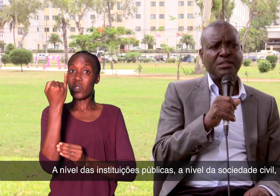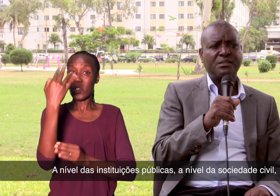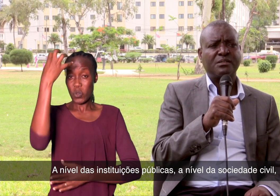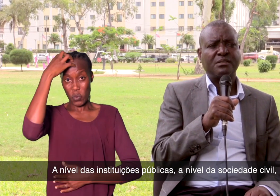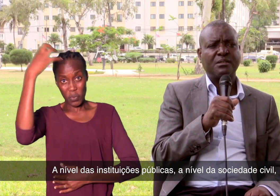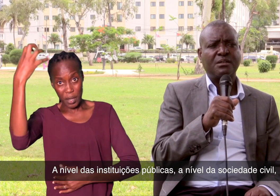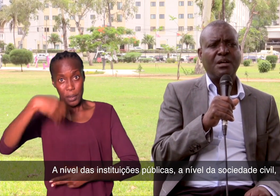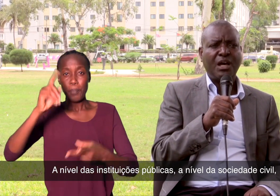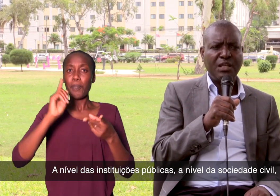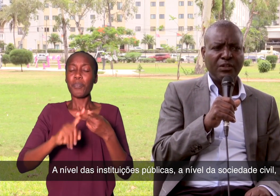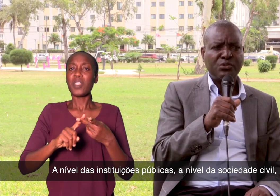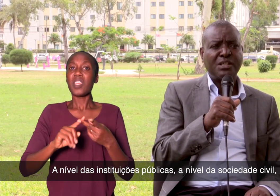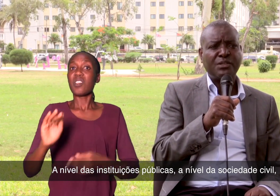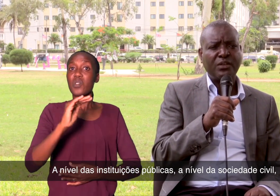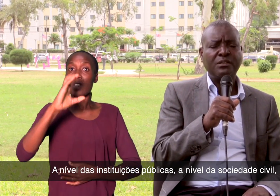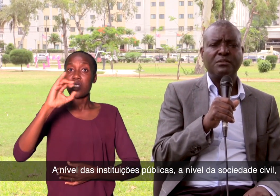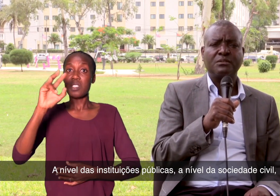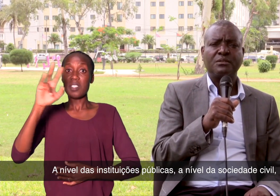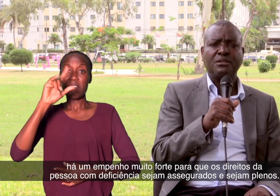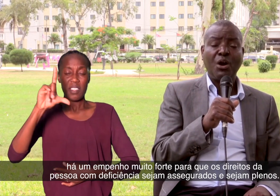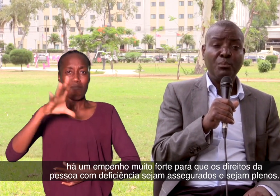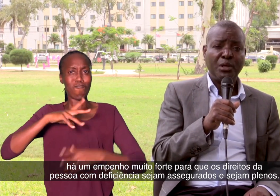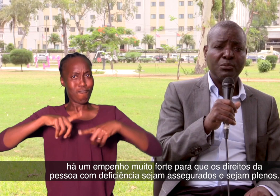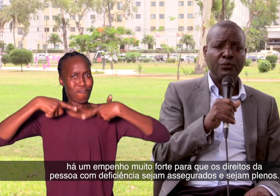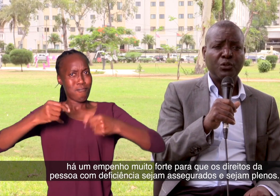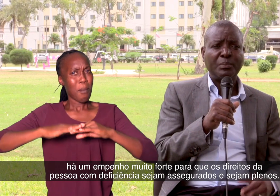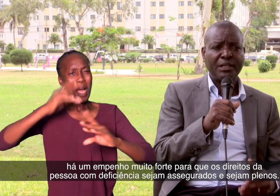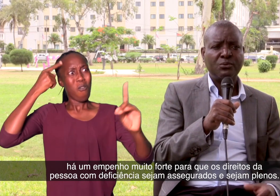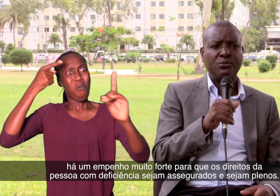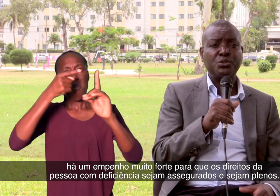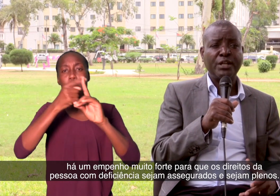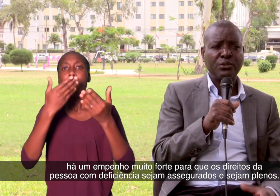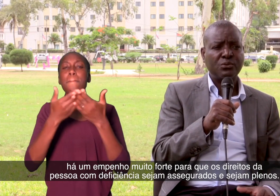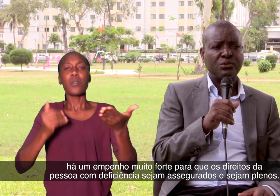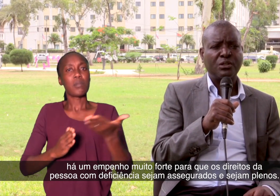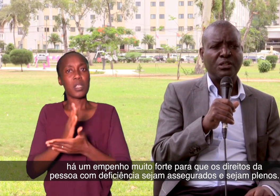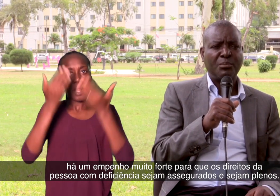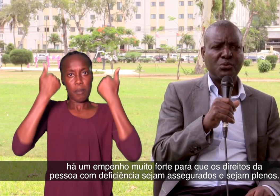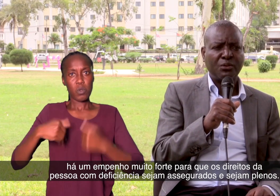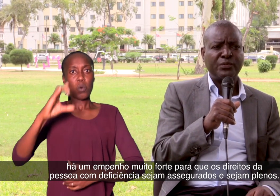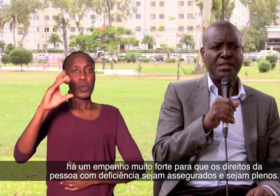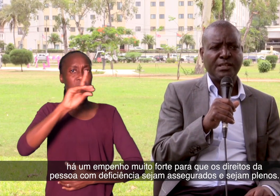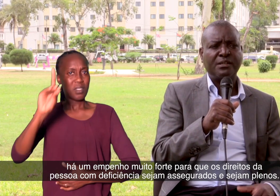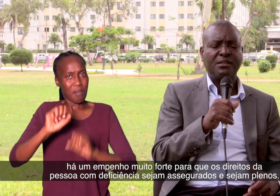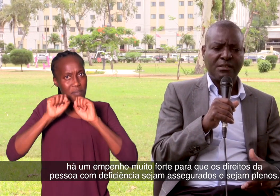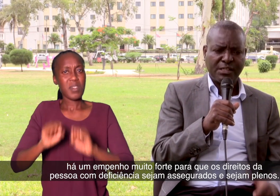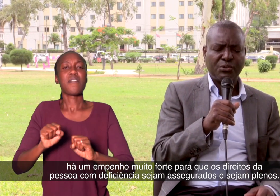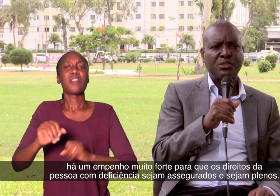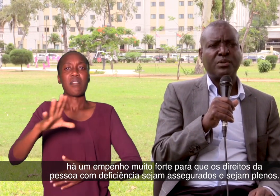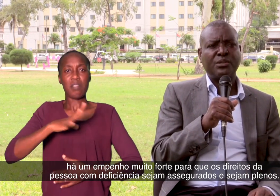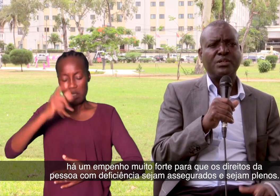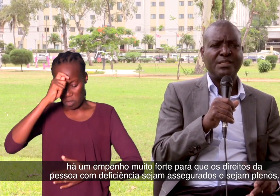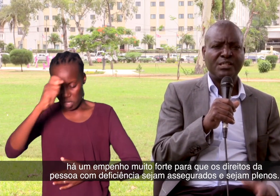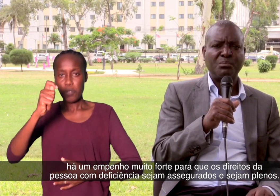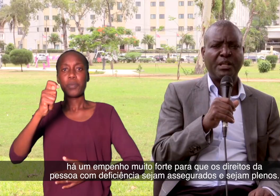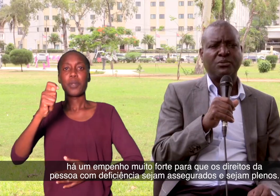públicas, a nível da sociedade civil. Há um empenho muito forte para que os direitos da pessoa com deficiência sejam